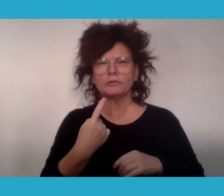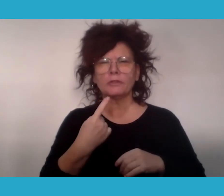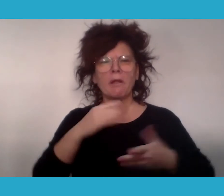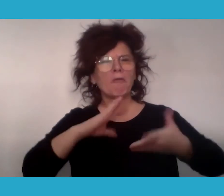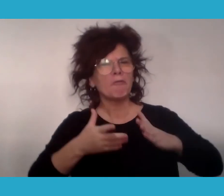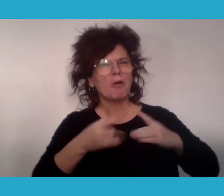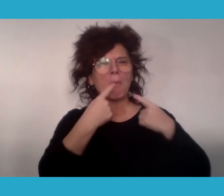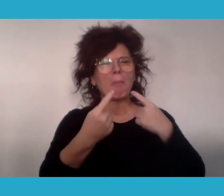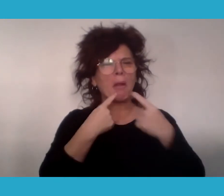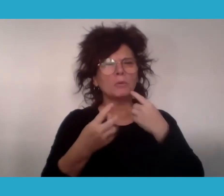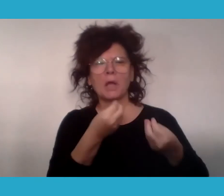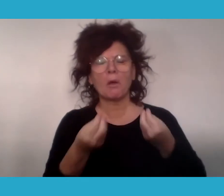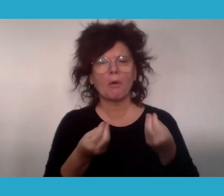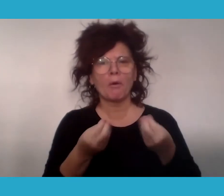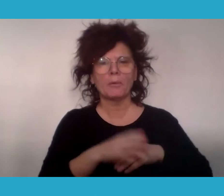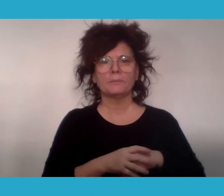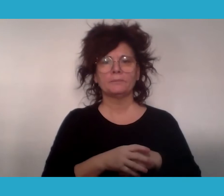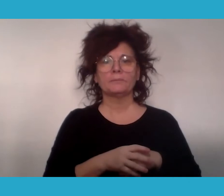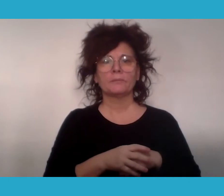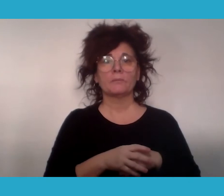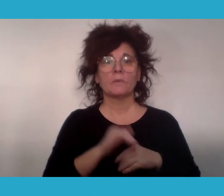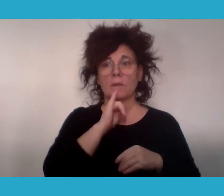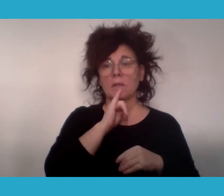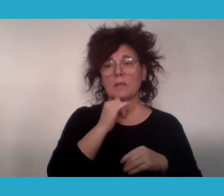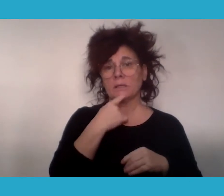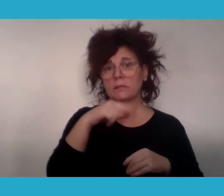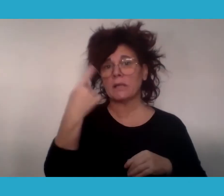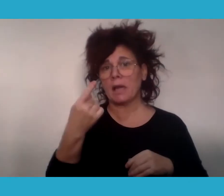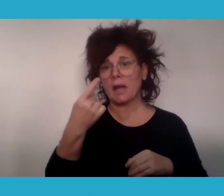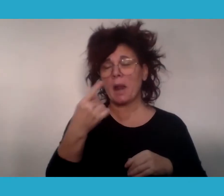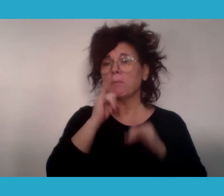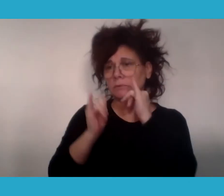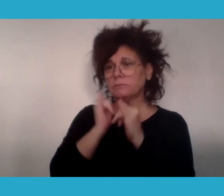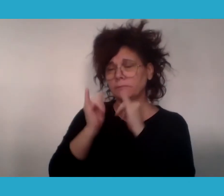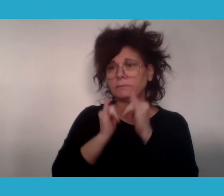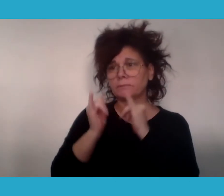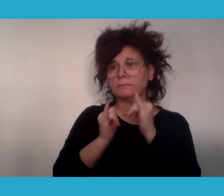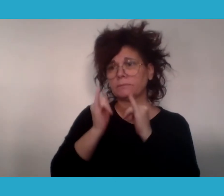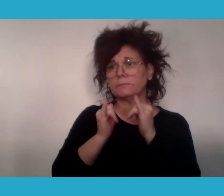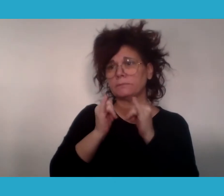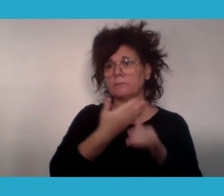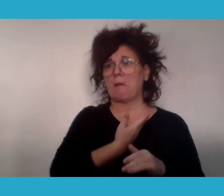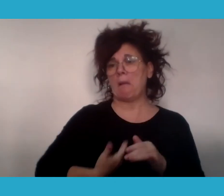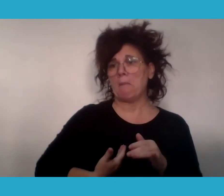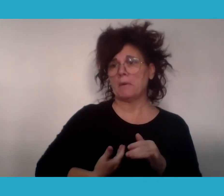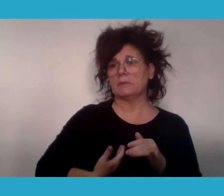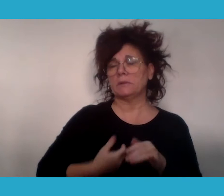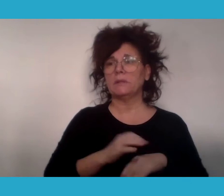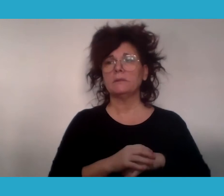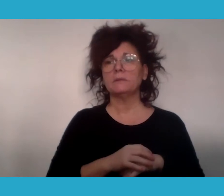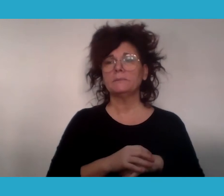de preguntas. ¿Cómo va a ser? Ante ello, inmediatamente se le da respuesta explicándolo. Afirmándole, presidenta de esta